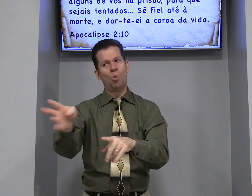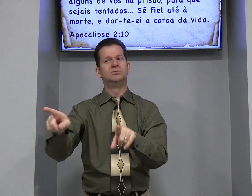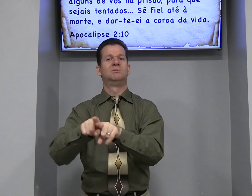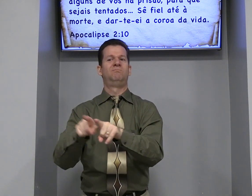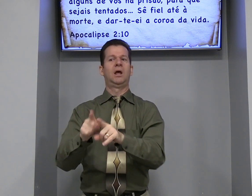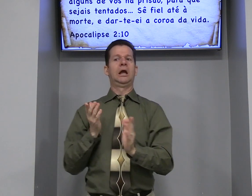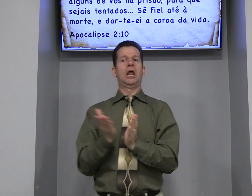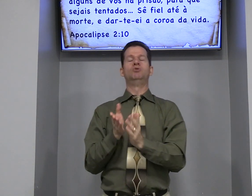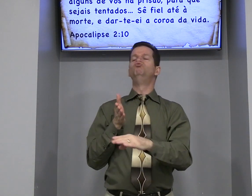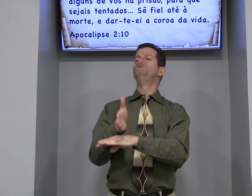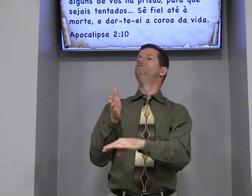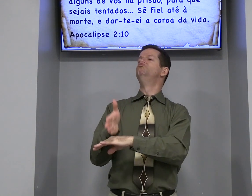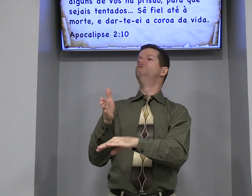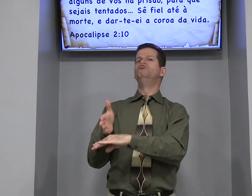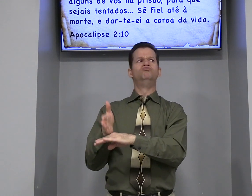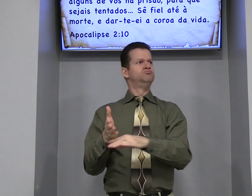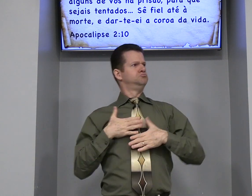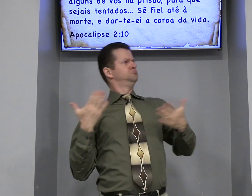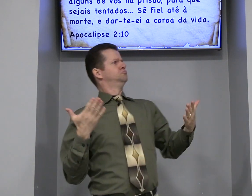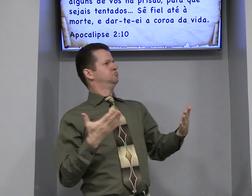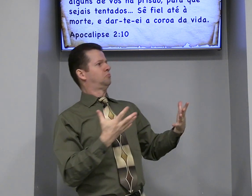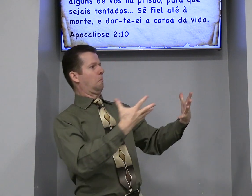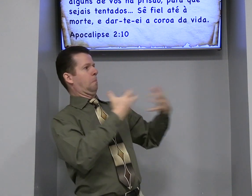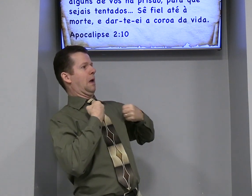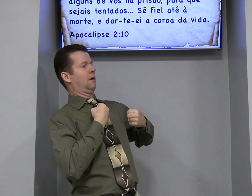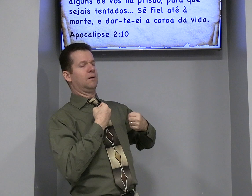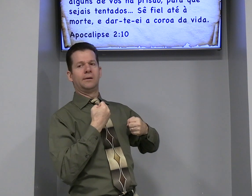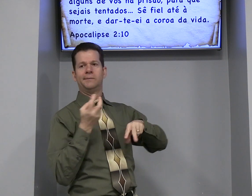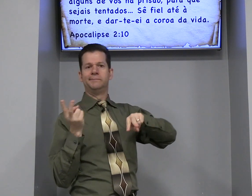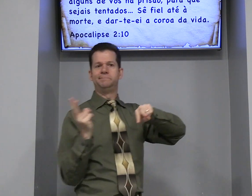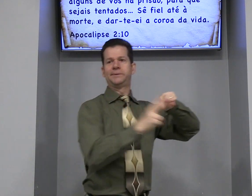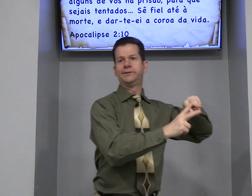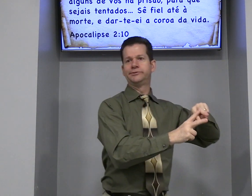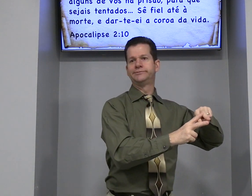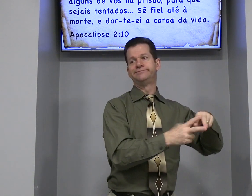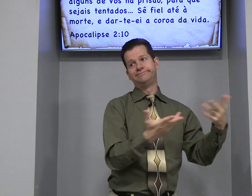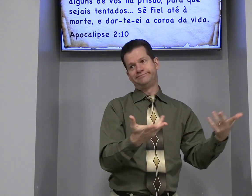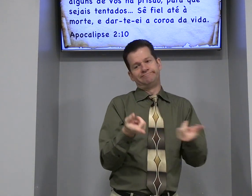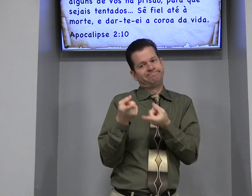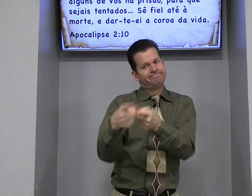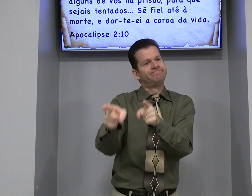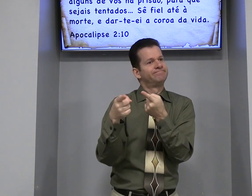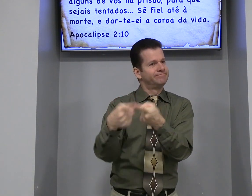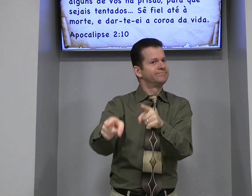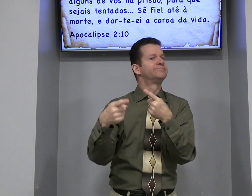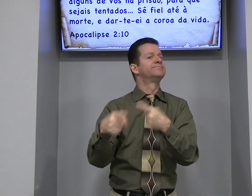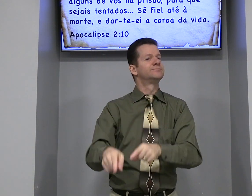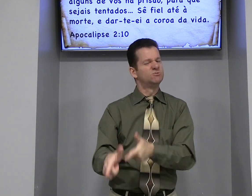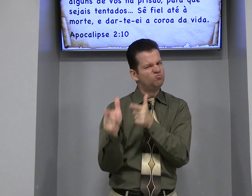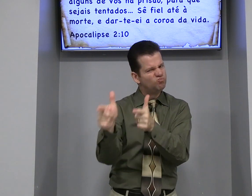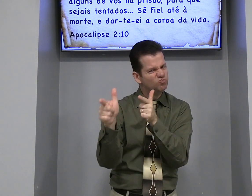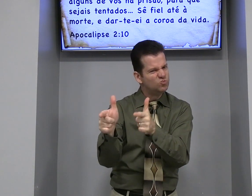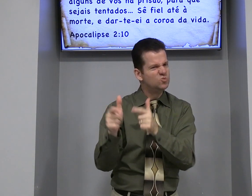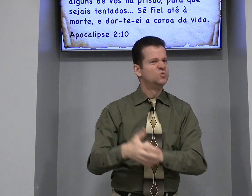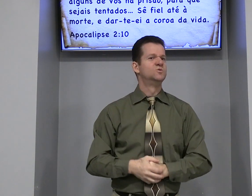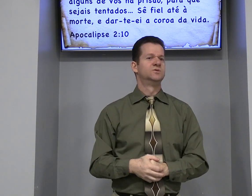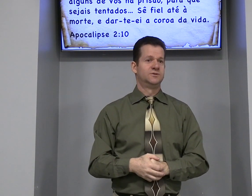prisão. E João avisou, algumas pessoas nessa igreja em Esmirna iam ser presas e